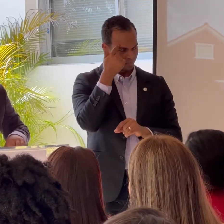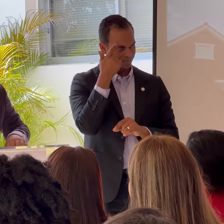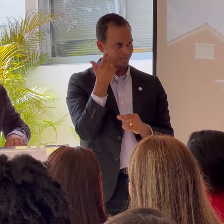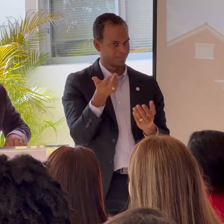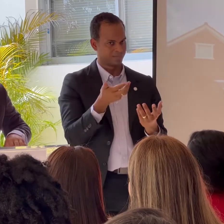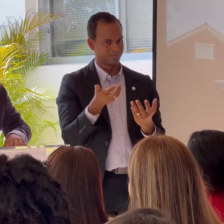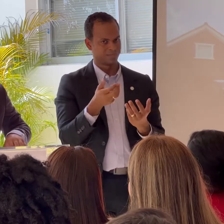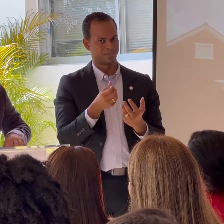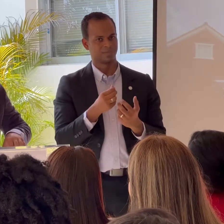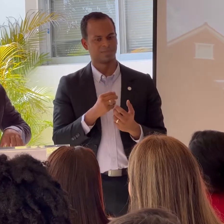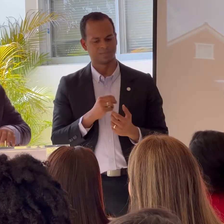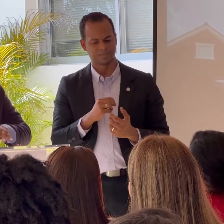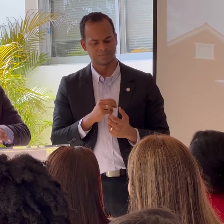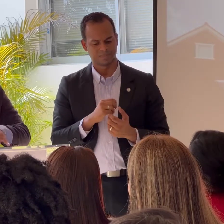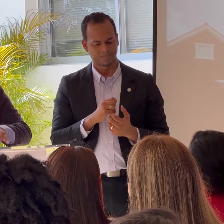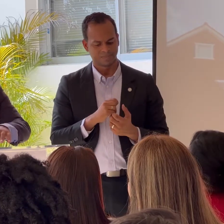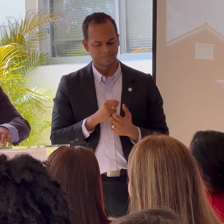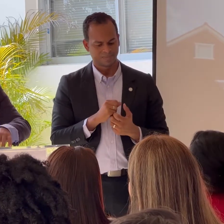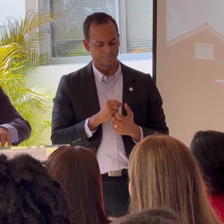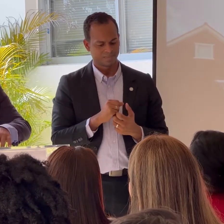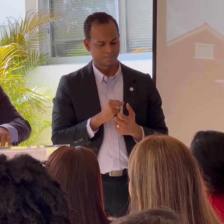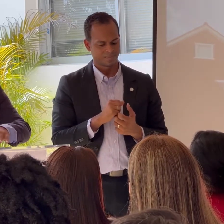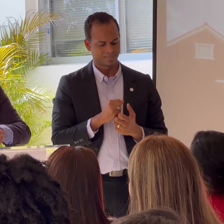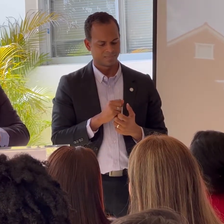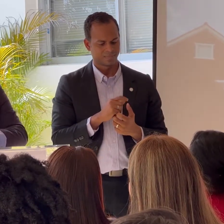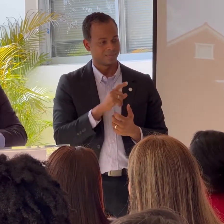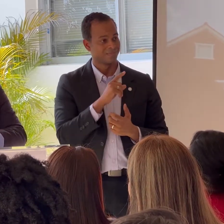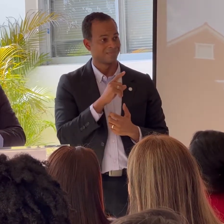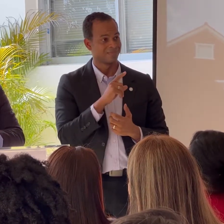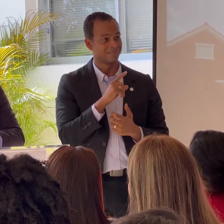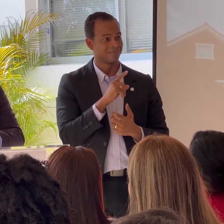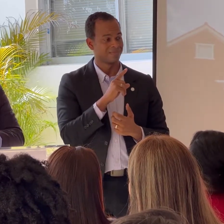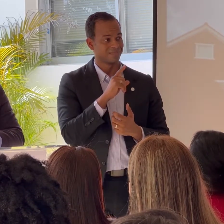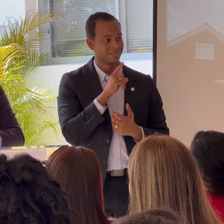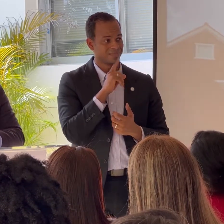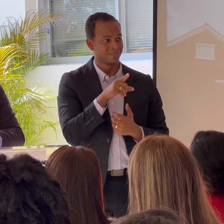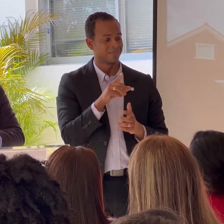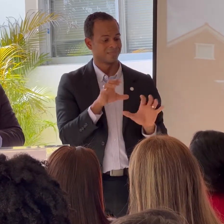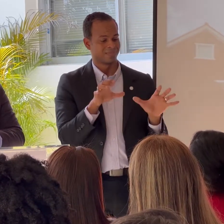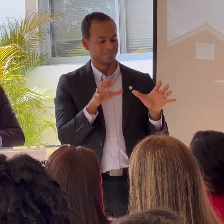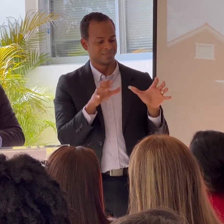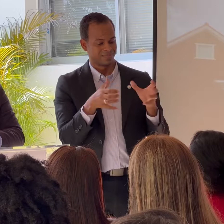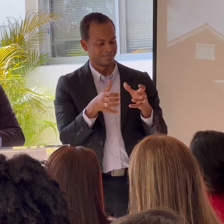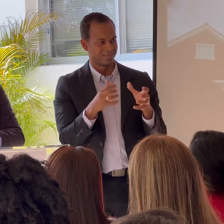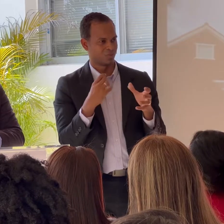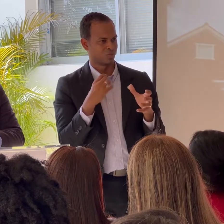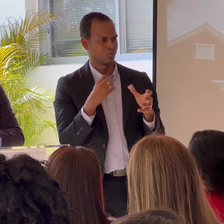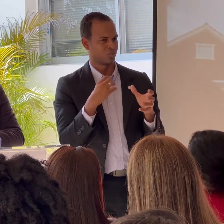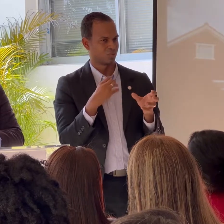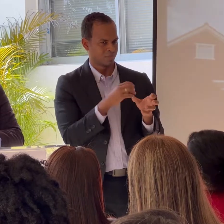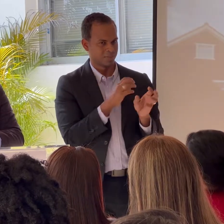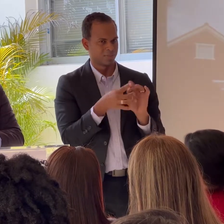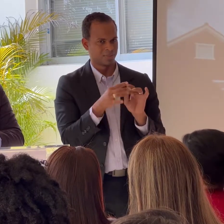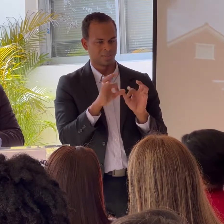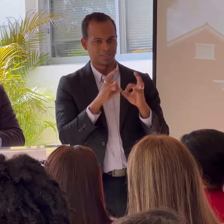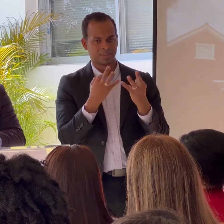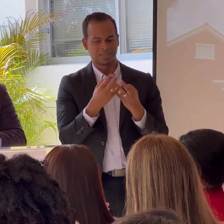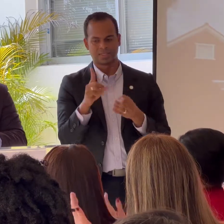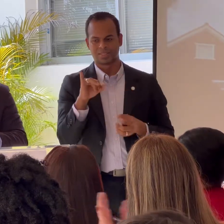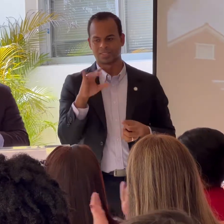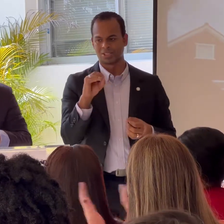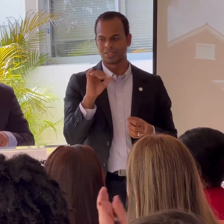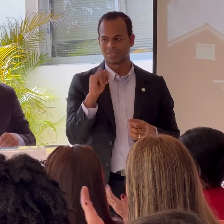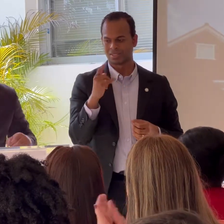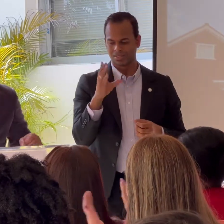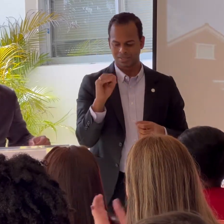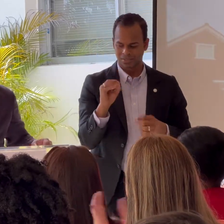es el ser el gabinete de la familia. Con ustedes, Diego Astacio.